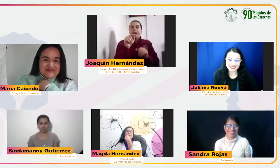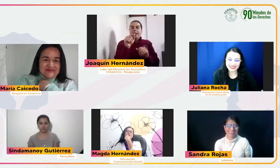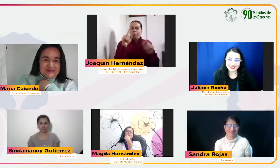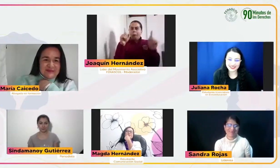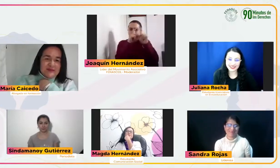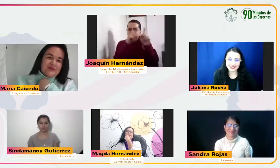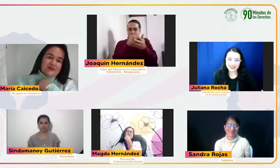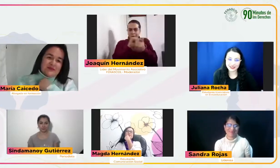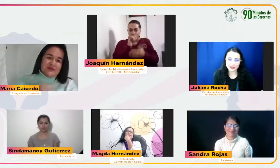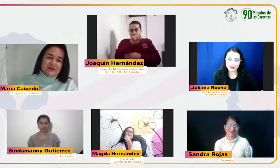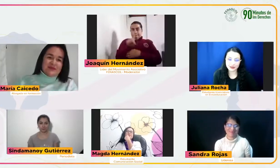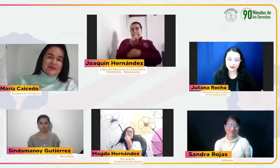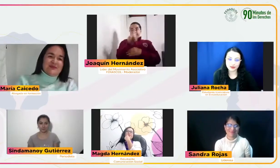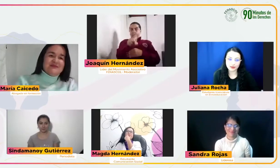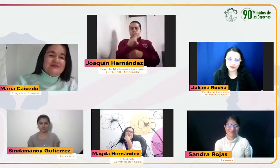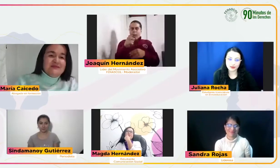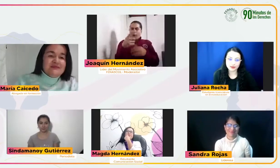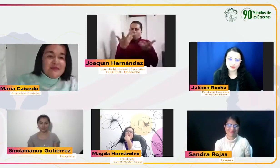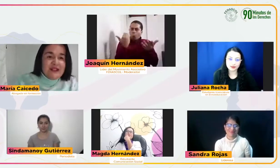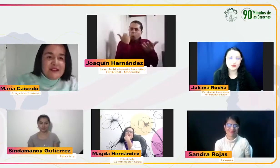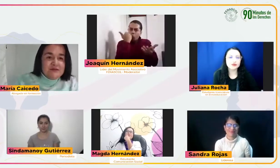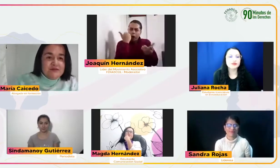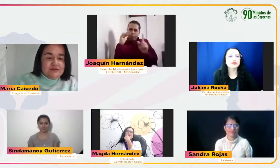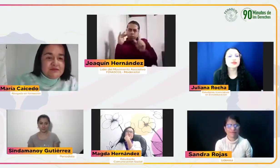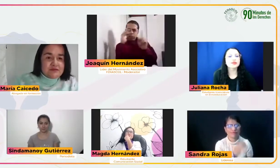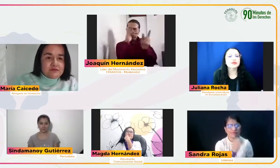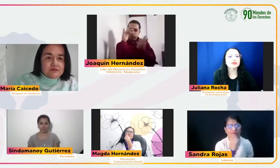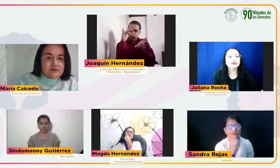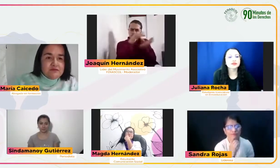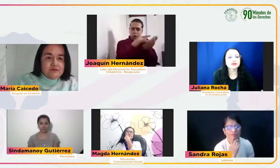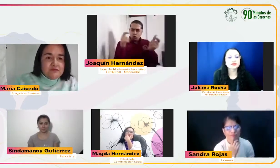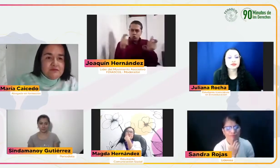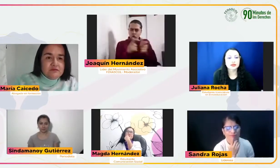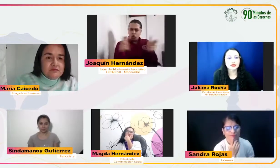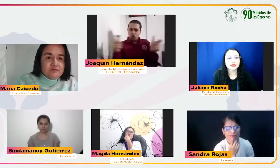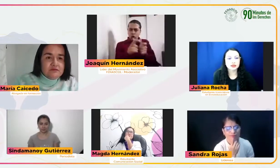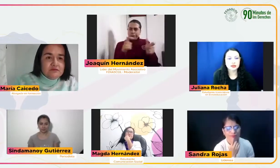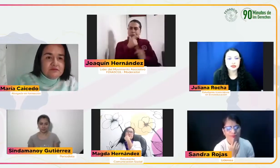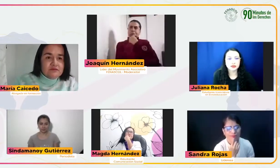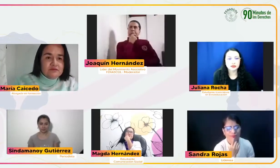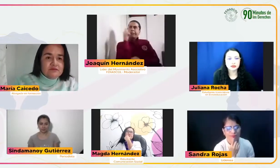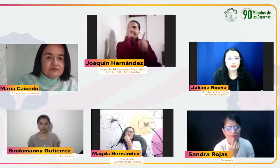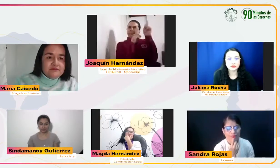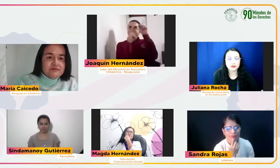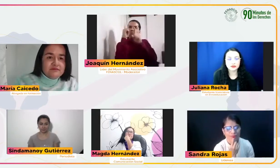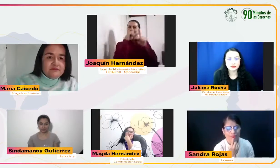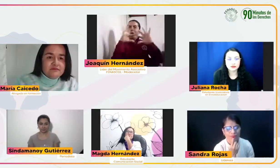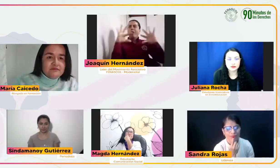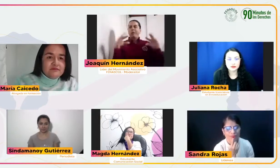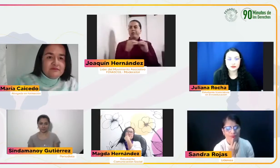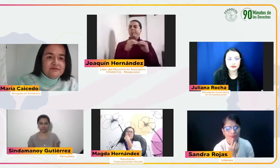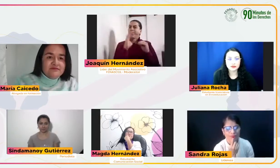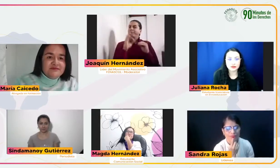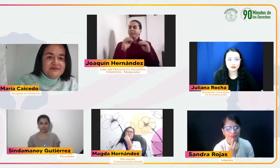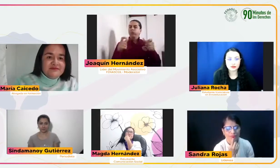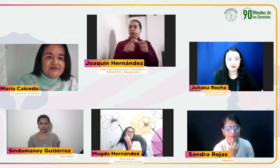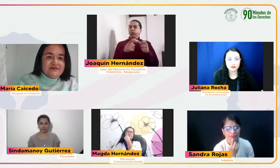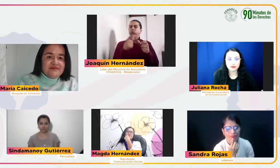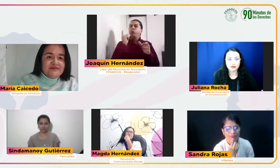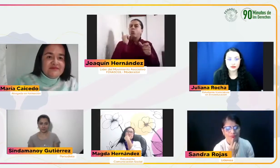llamado, tal vez María Cristina, si me permites, antes de tu intervención, compartir la siguiente pregunta. ¿Por qué será entonces que se